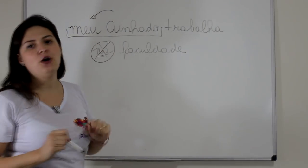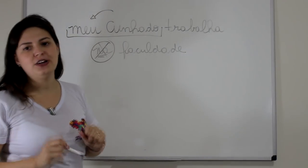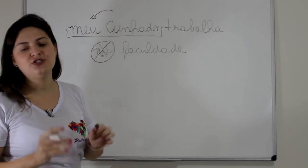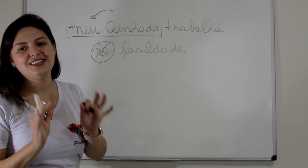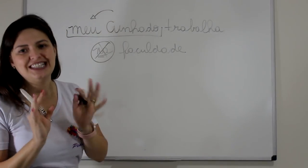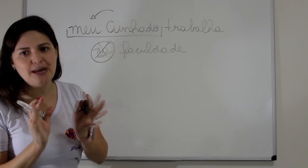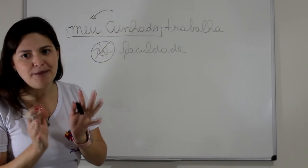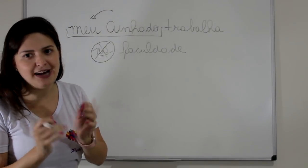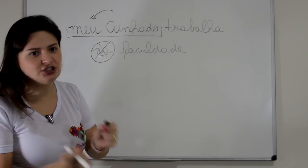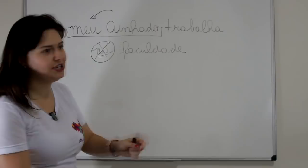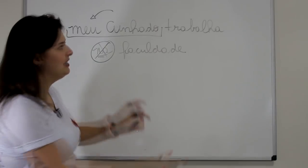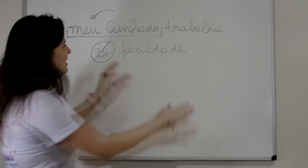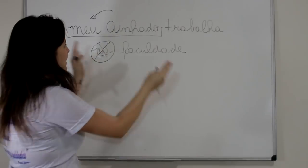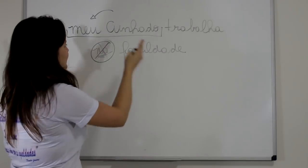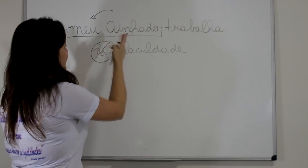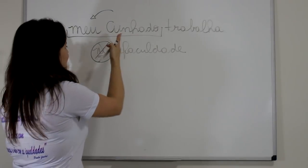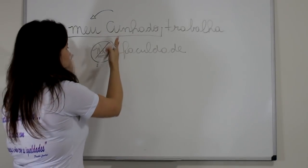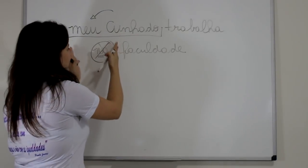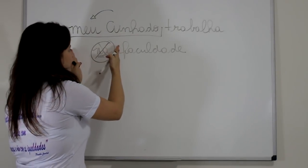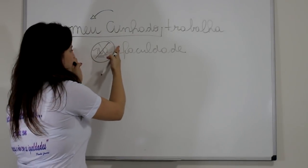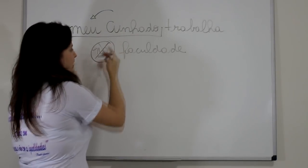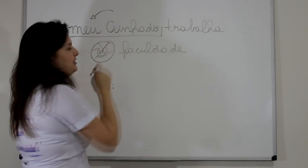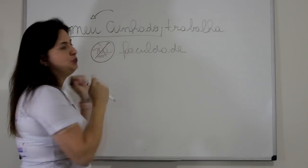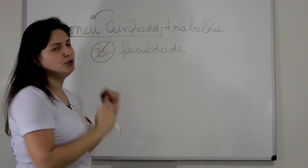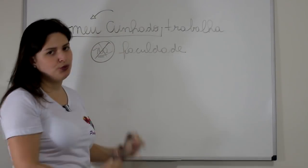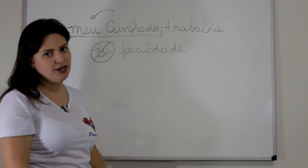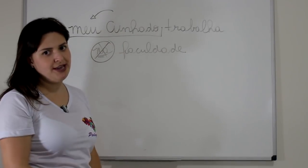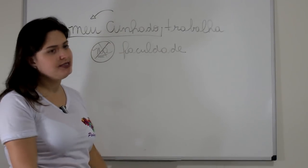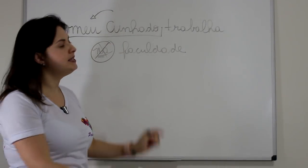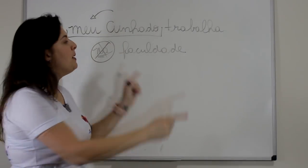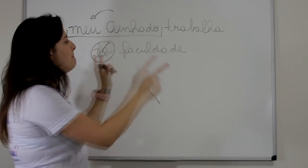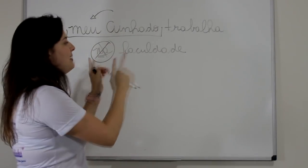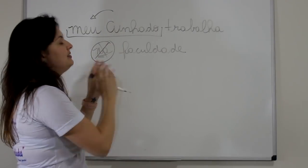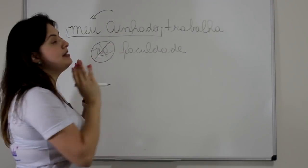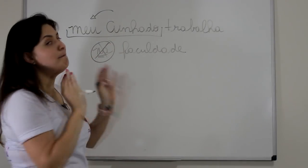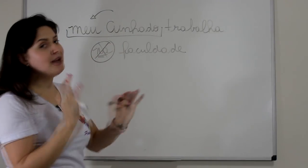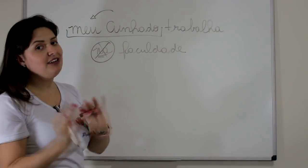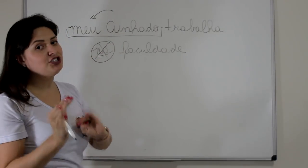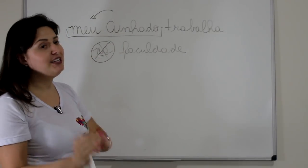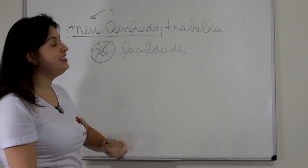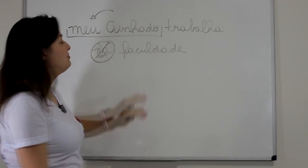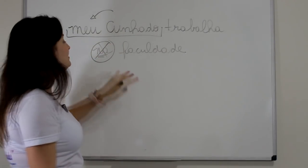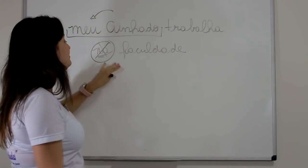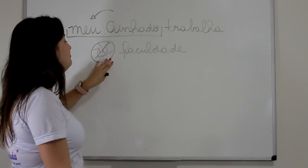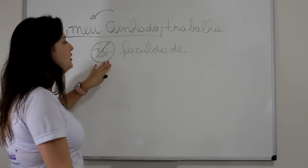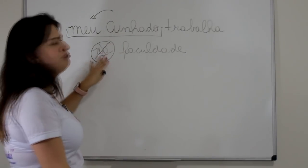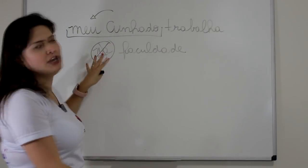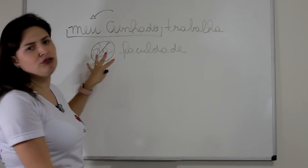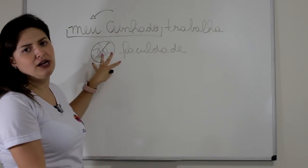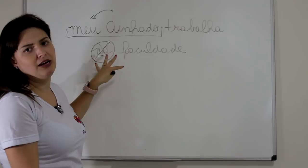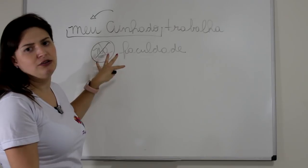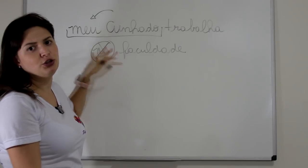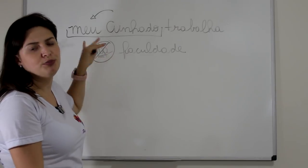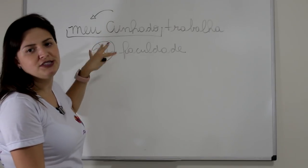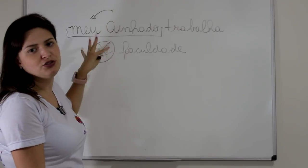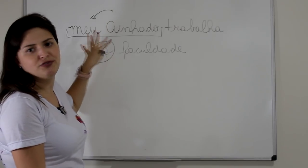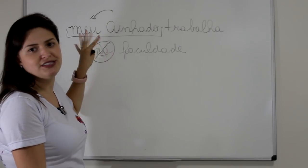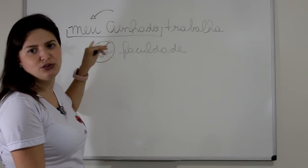hora de fazer a prática. Ela está aqui na frase, no português, mas na prática em libras não tem o na. Eu não preciso fazer o